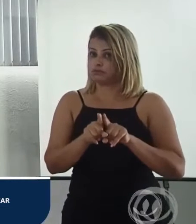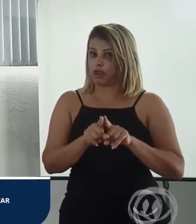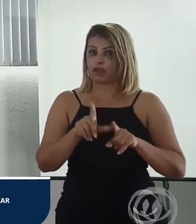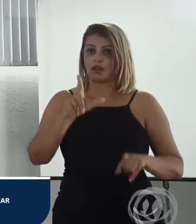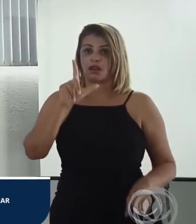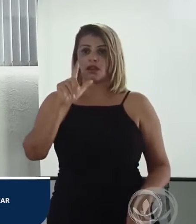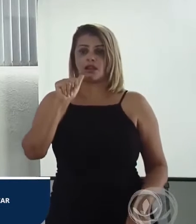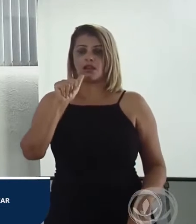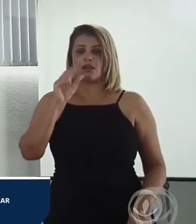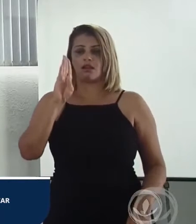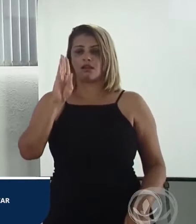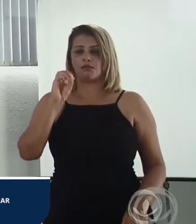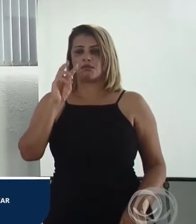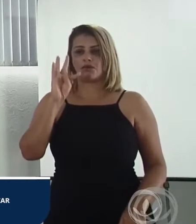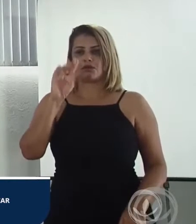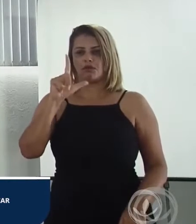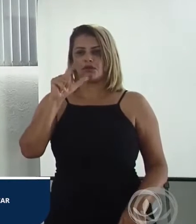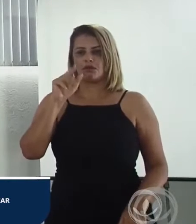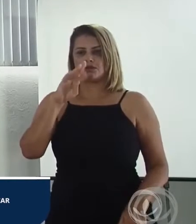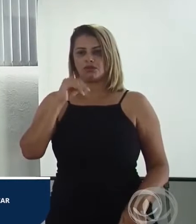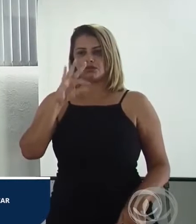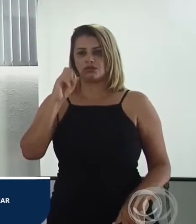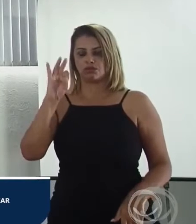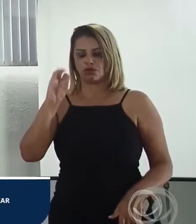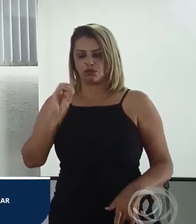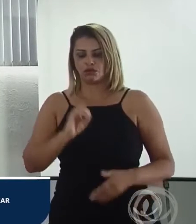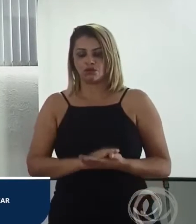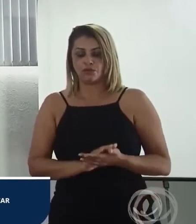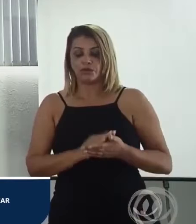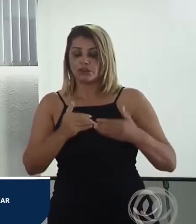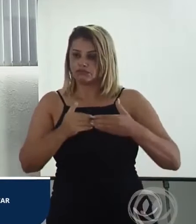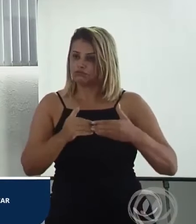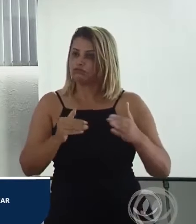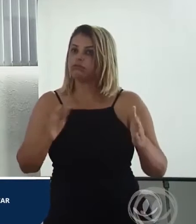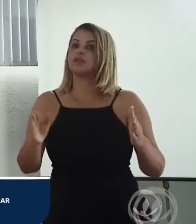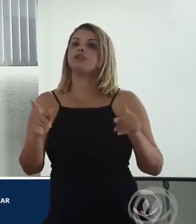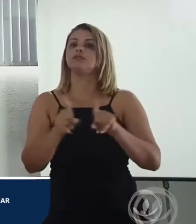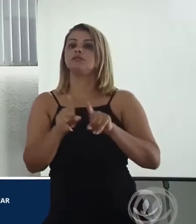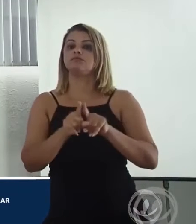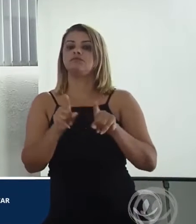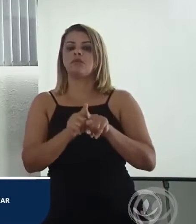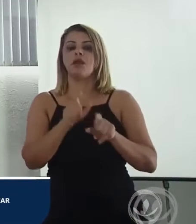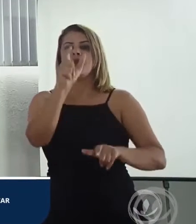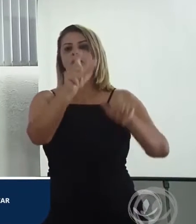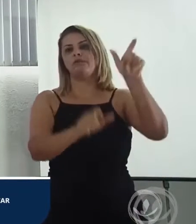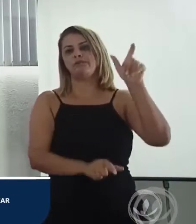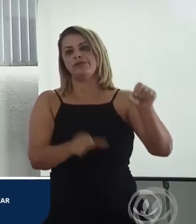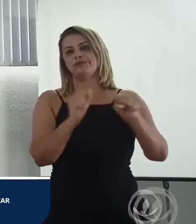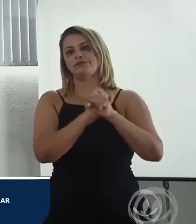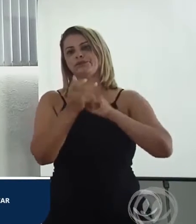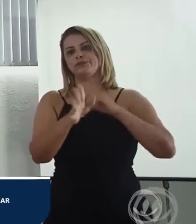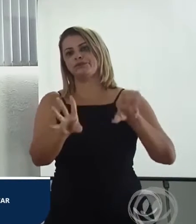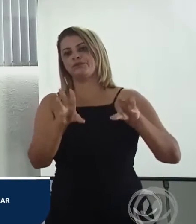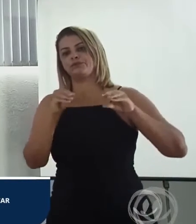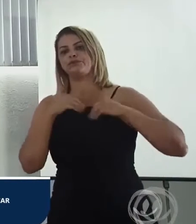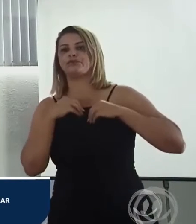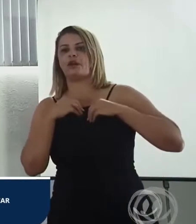necessários para o atendimento do pessoal que está com Covid-19, tanto entubado quanto não, na UPA